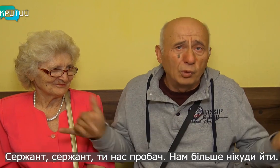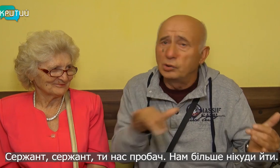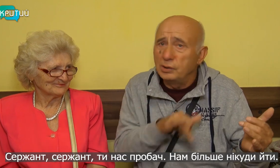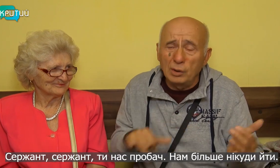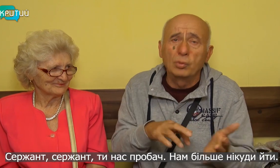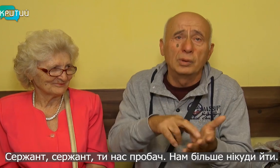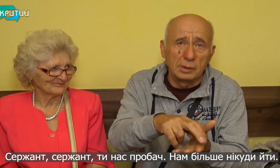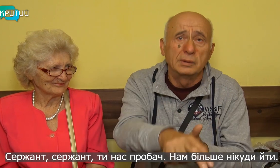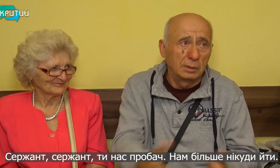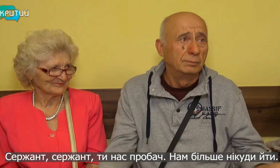більше нікуди йти.